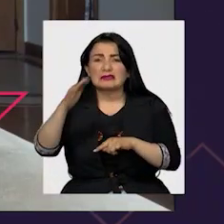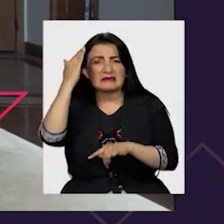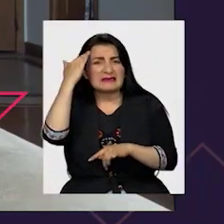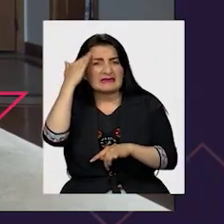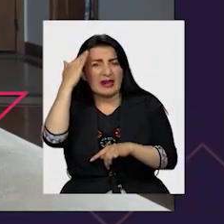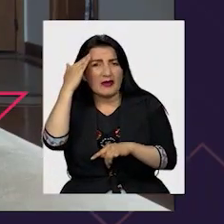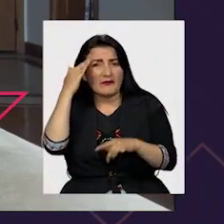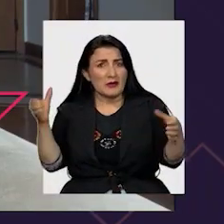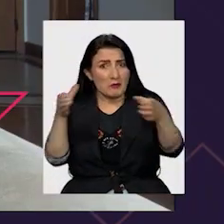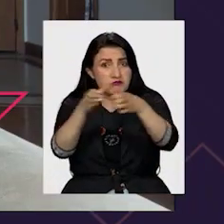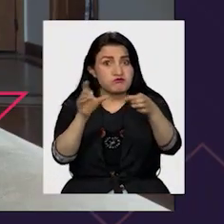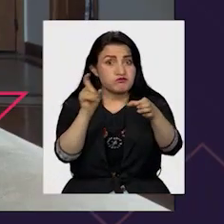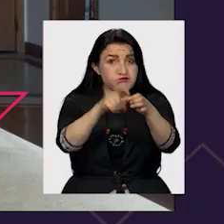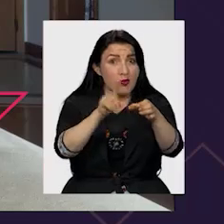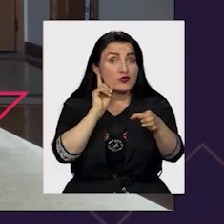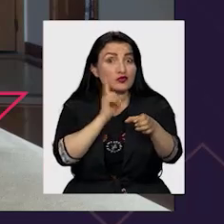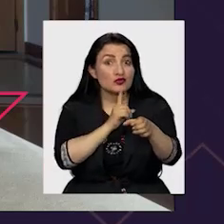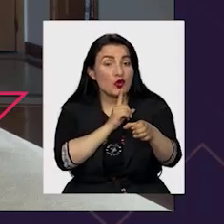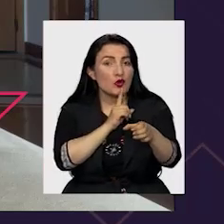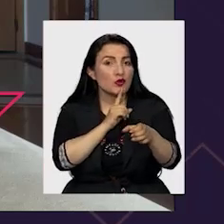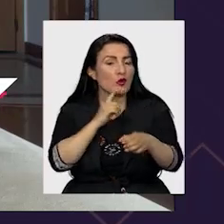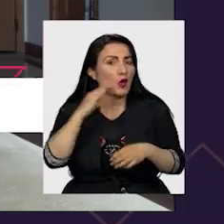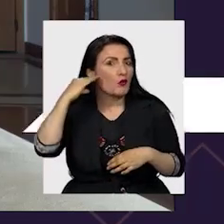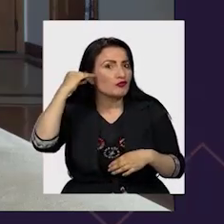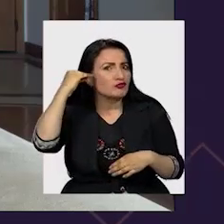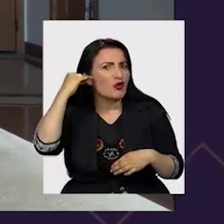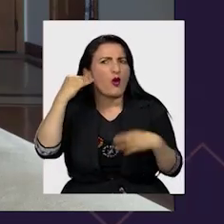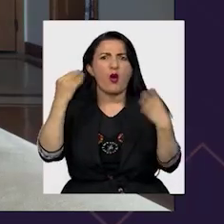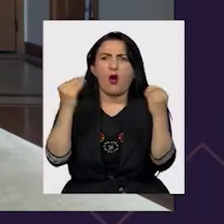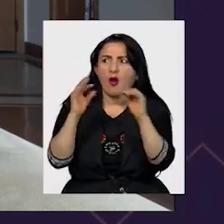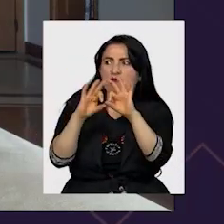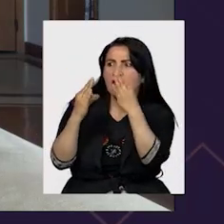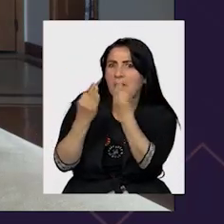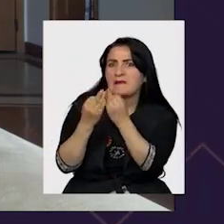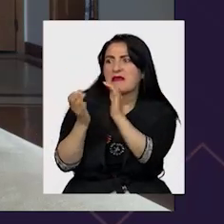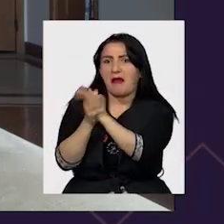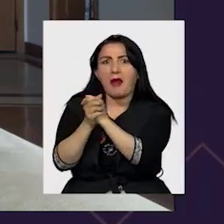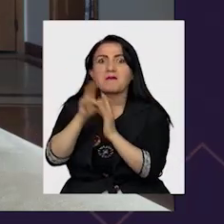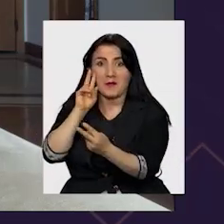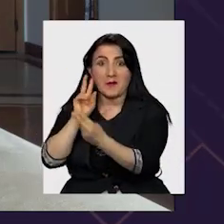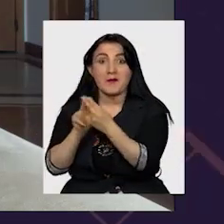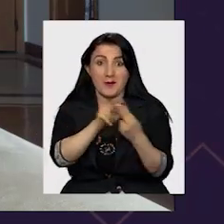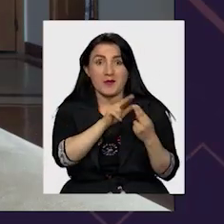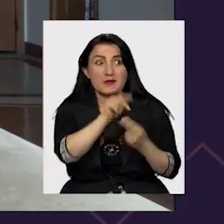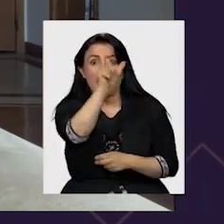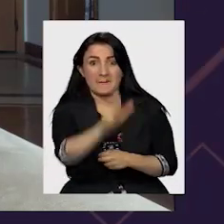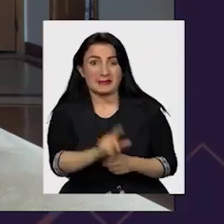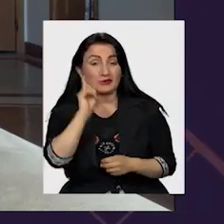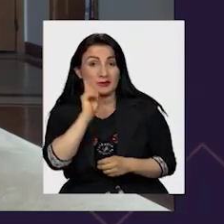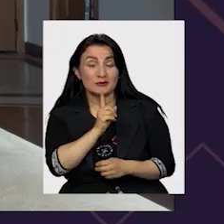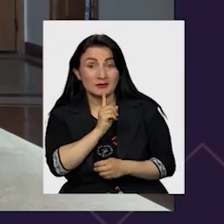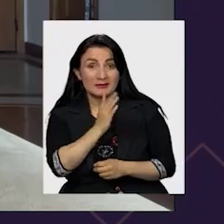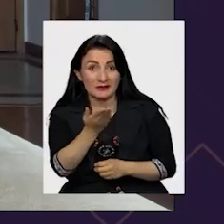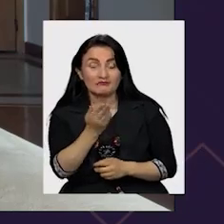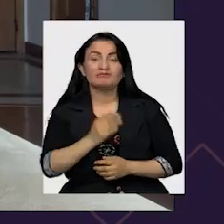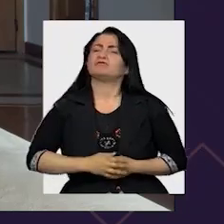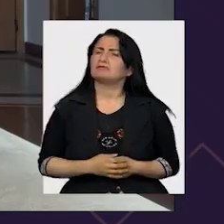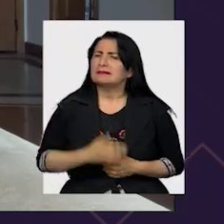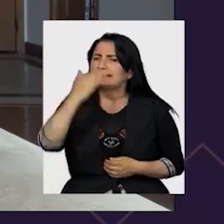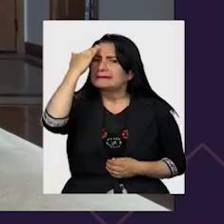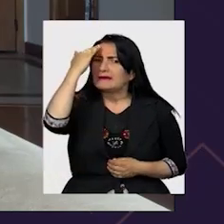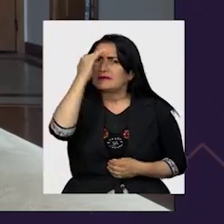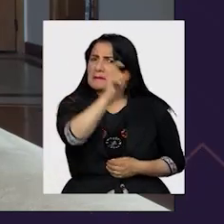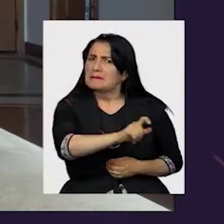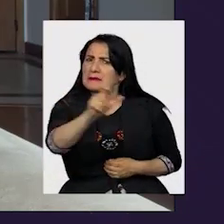parte de la población sorda o con baja audición? ¿O quizás es familiar, amigo o conocido de una persona sorda? ¿Sabe si